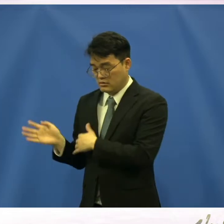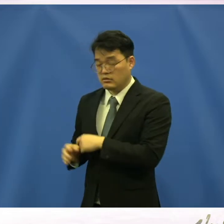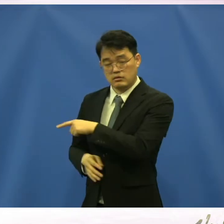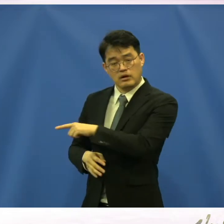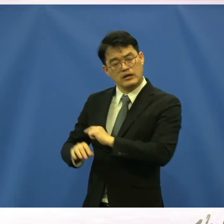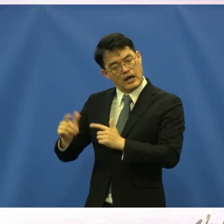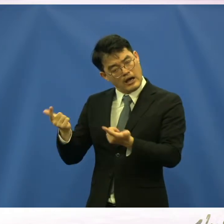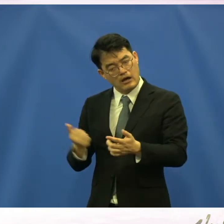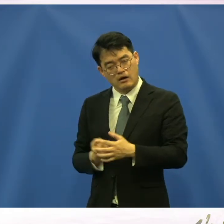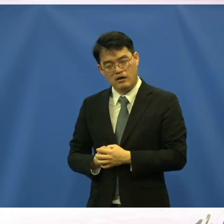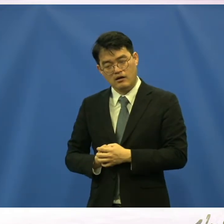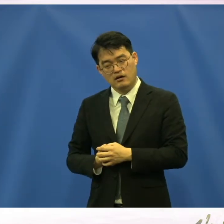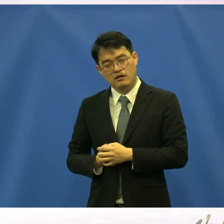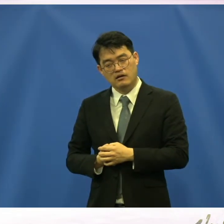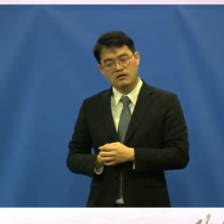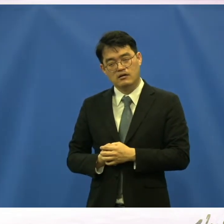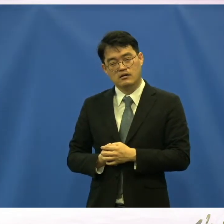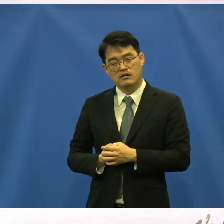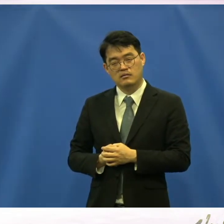막 올라오는 거예요.